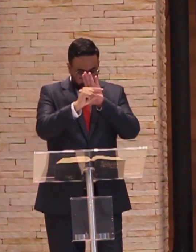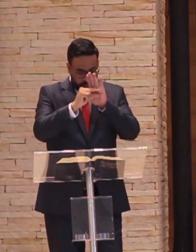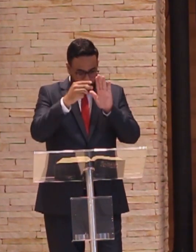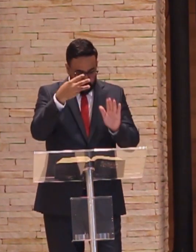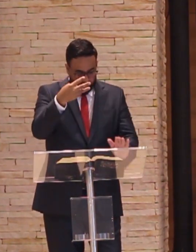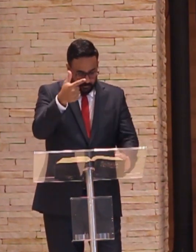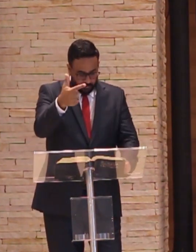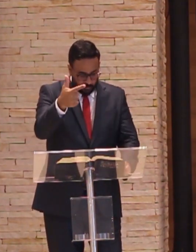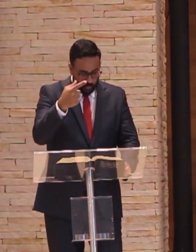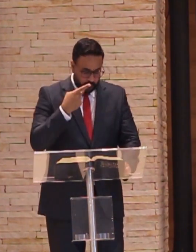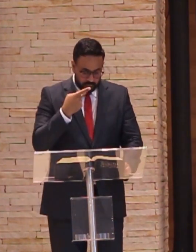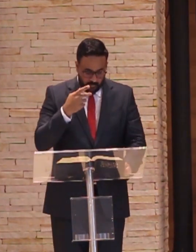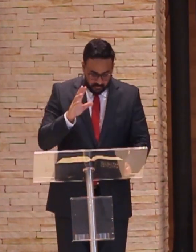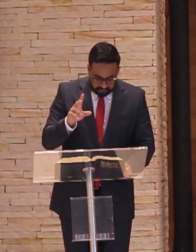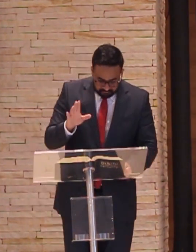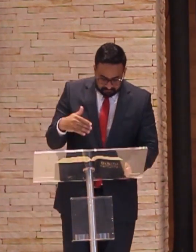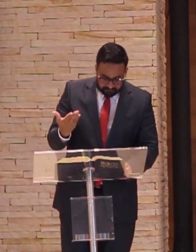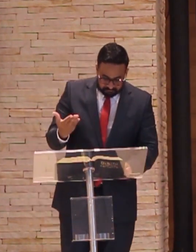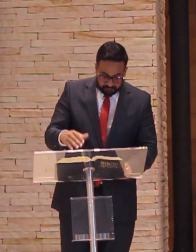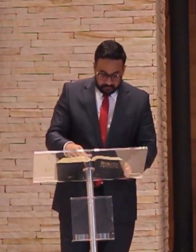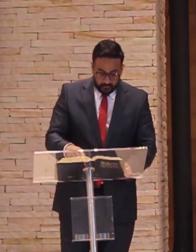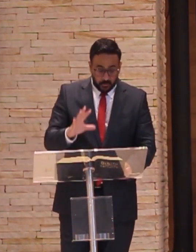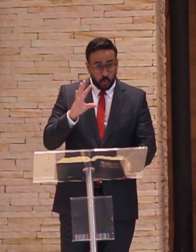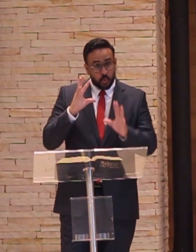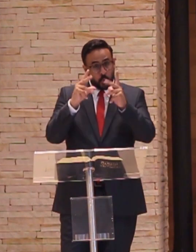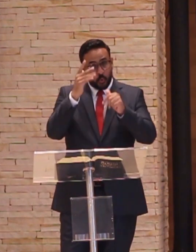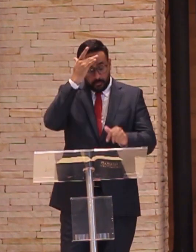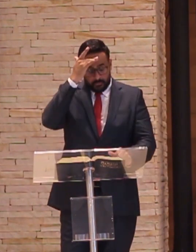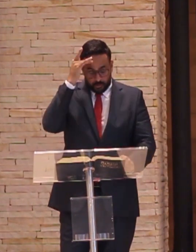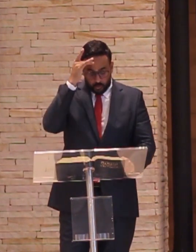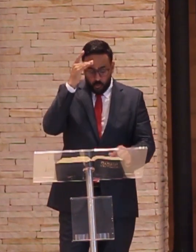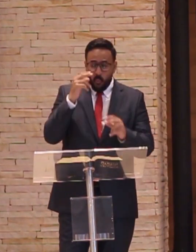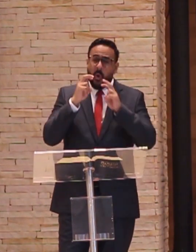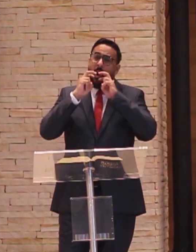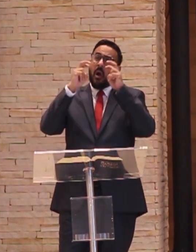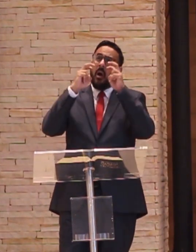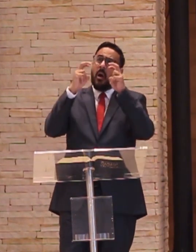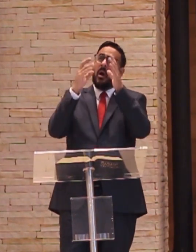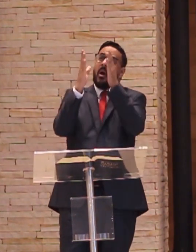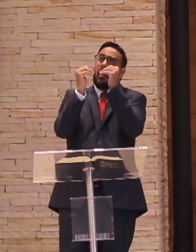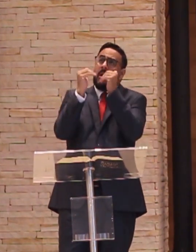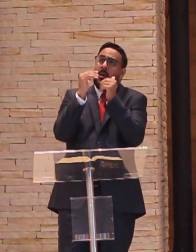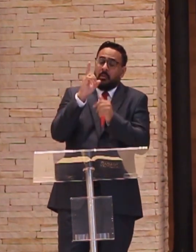Joel, capítulo 2, verso 32. Olha só o que diz a Bíblia.